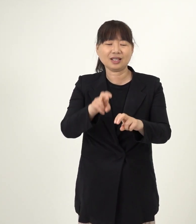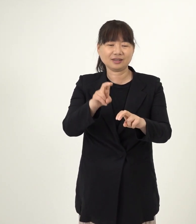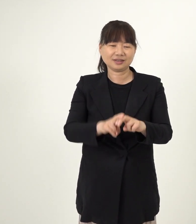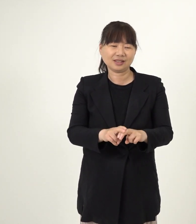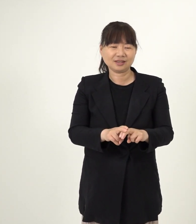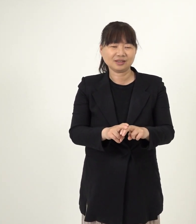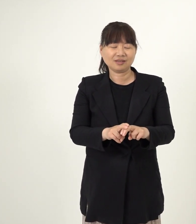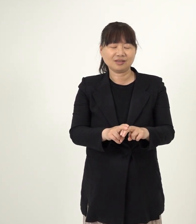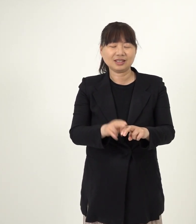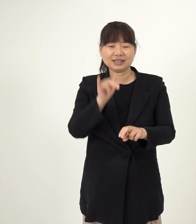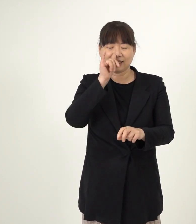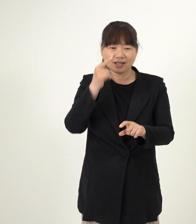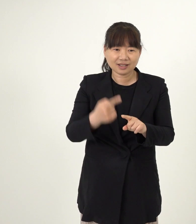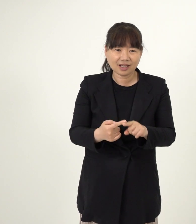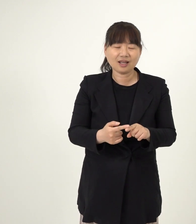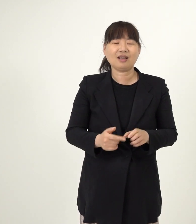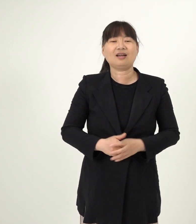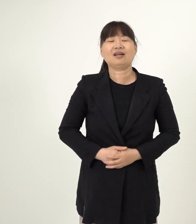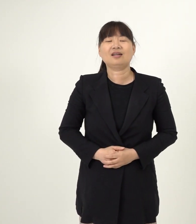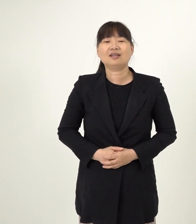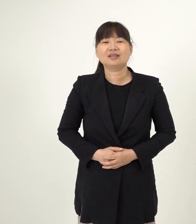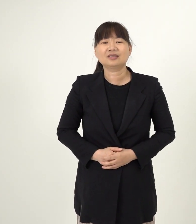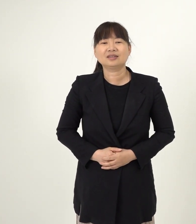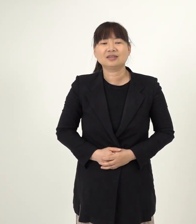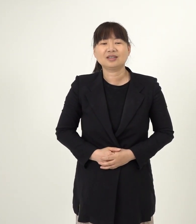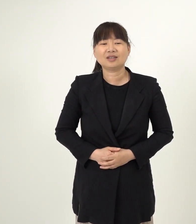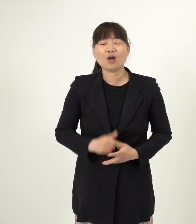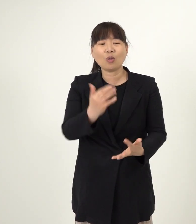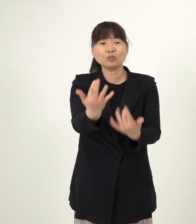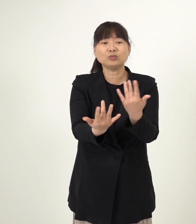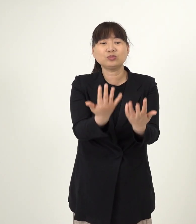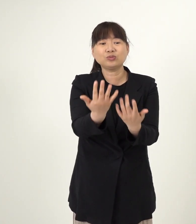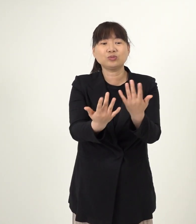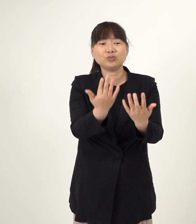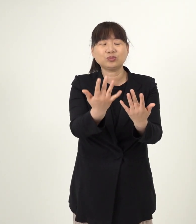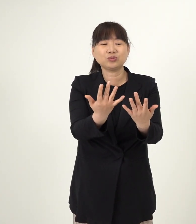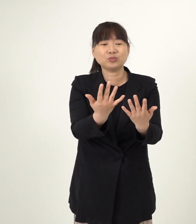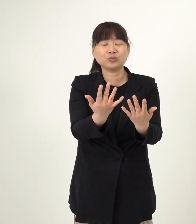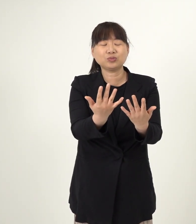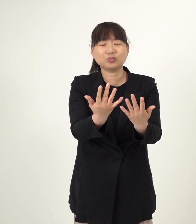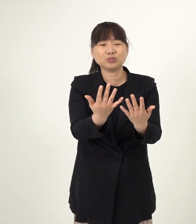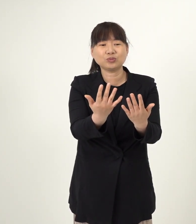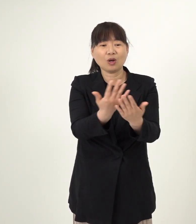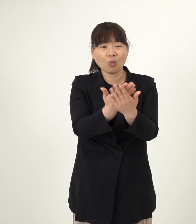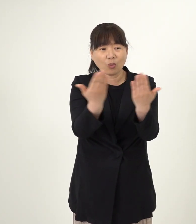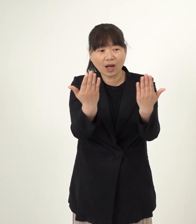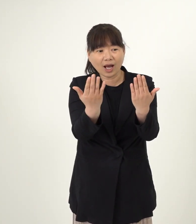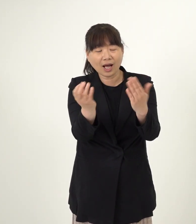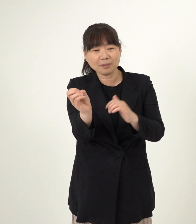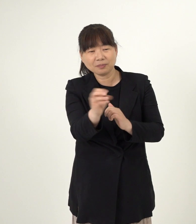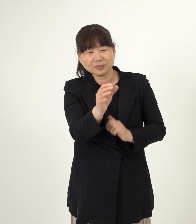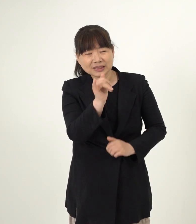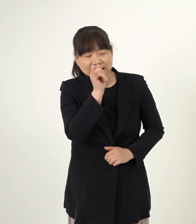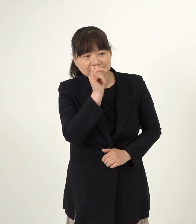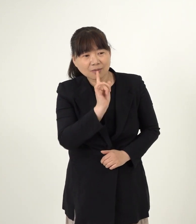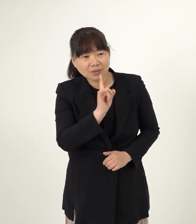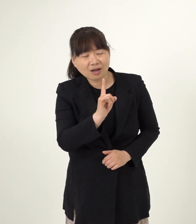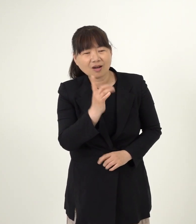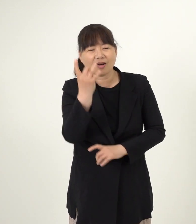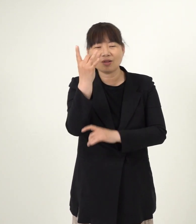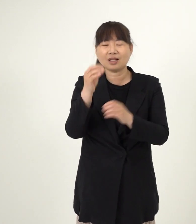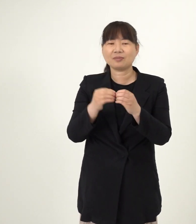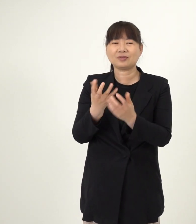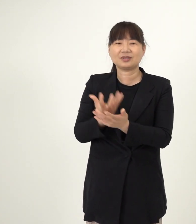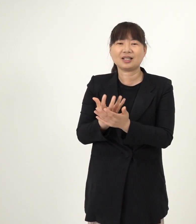쬐다가 그 불빛에 의해서 여기는 불이라 그랬는데 원래 원문에는